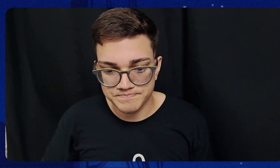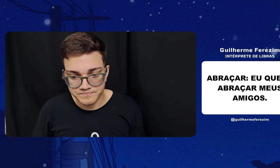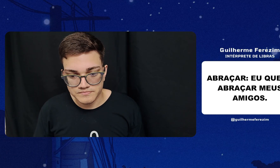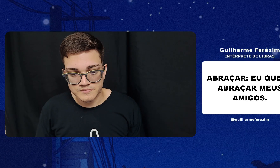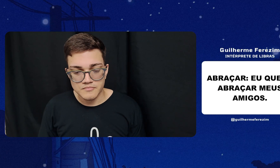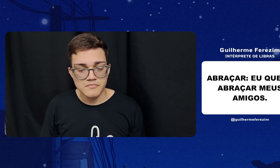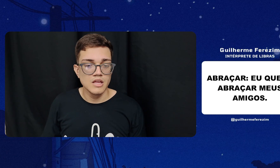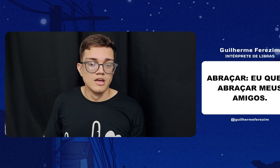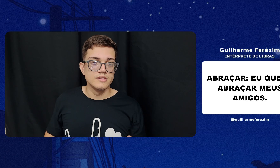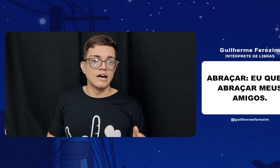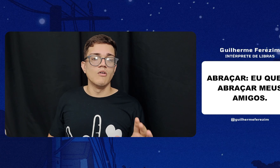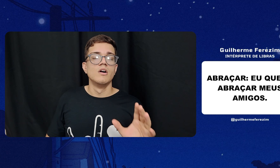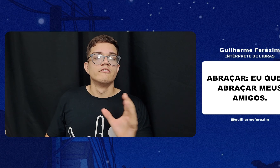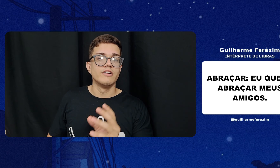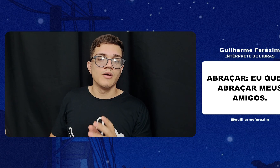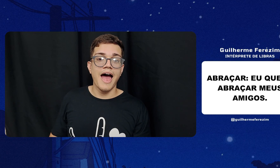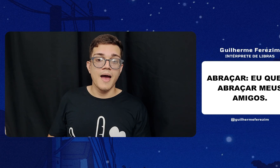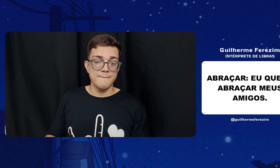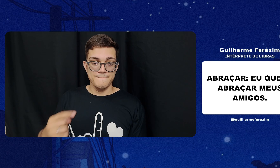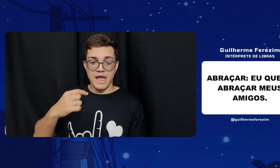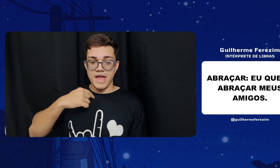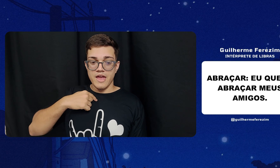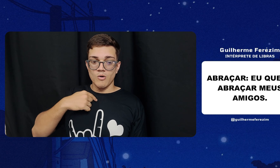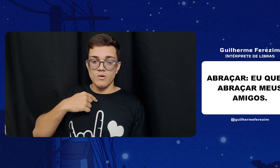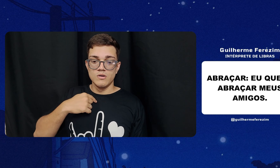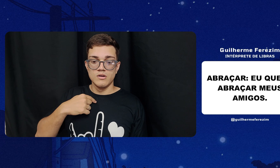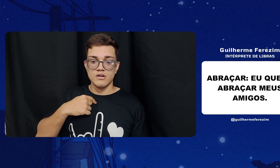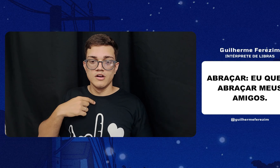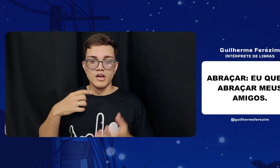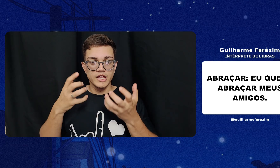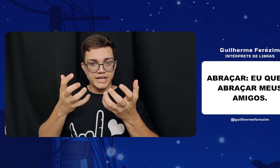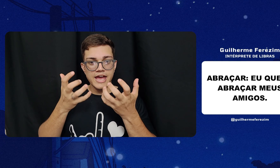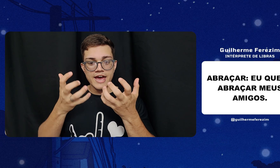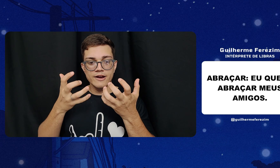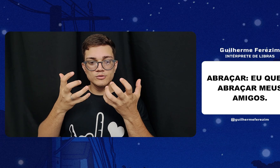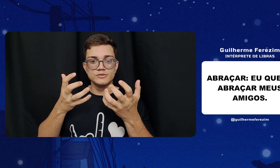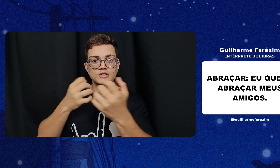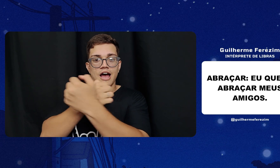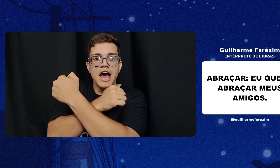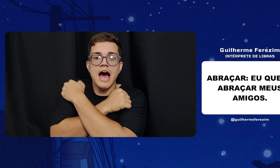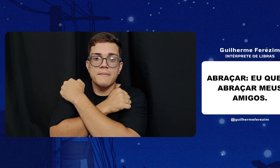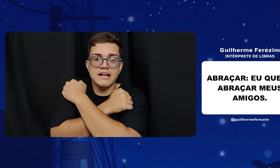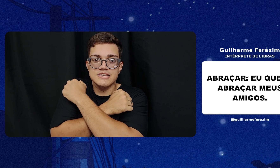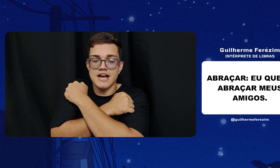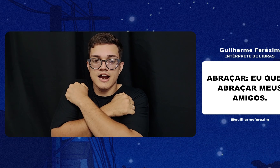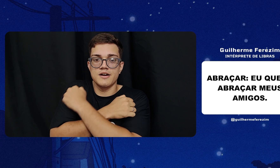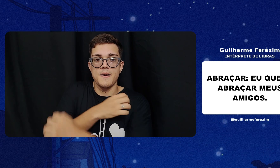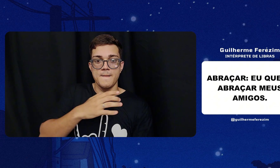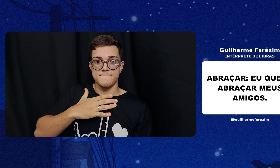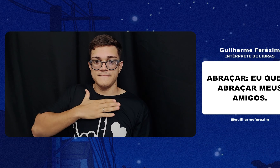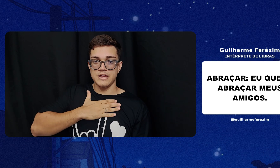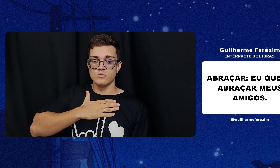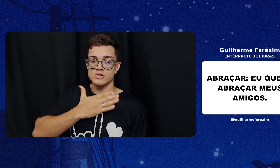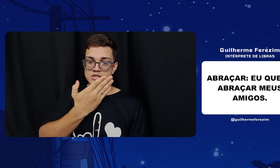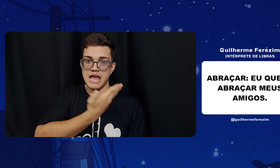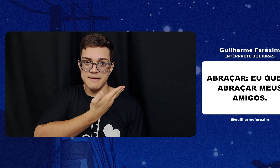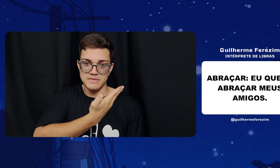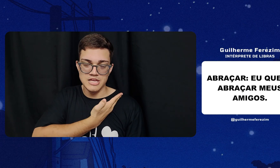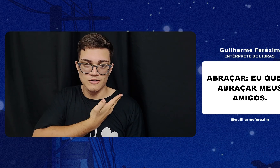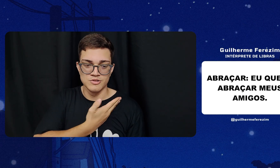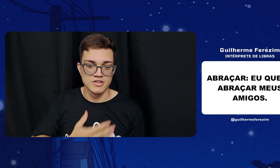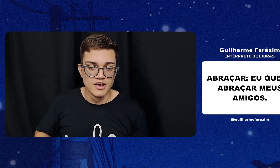beleza? Então, vamos lá. Eu quero abraçar